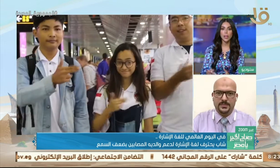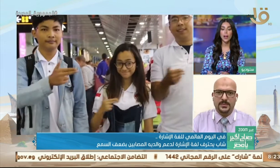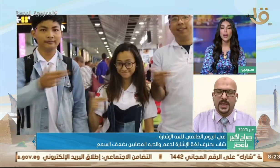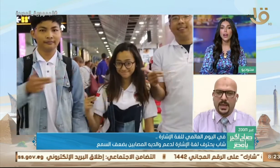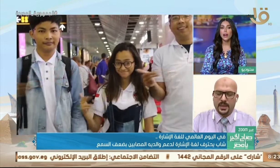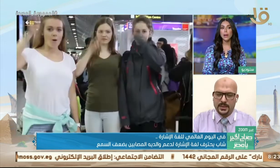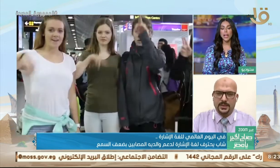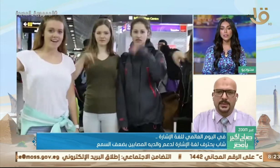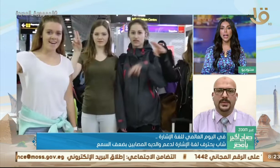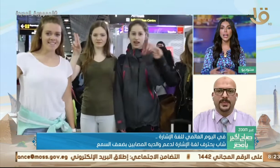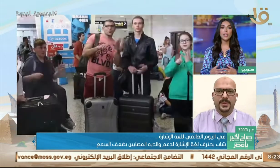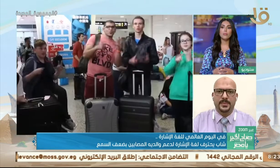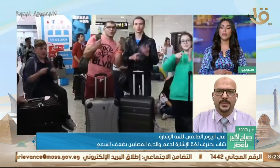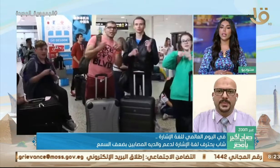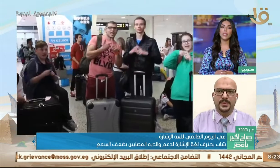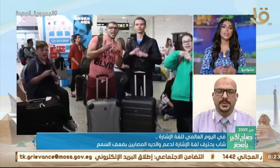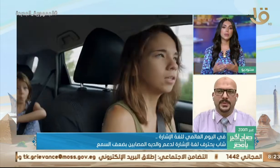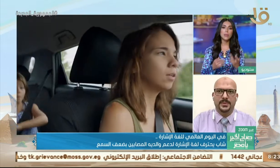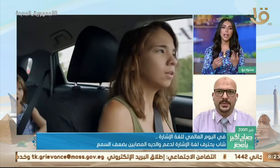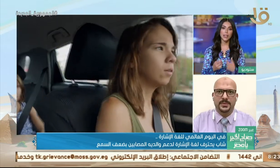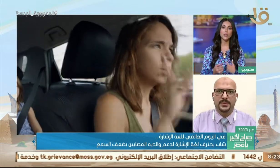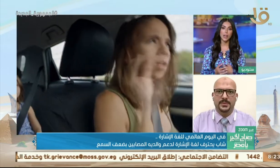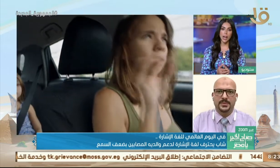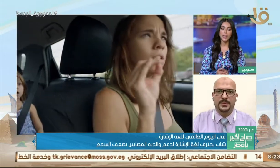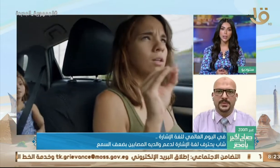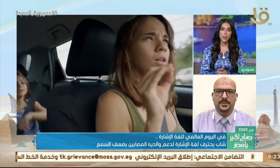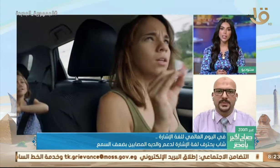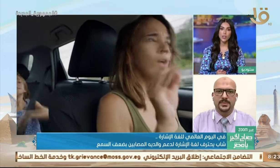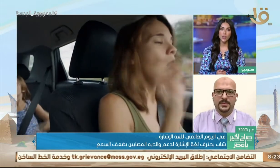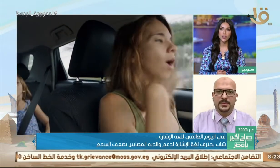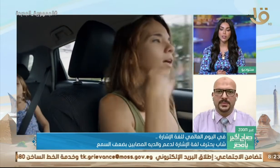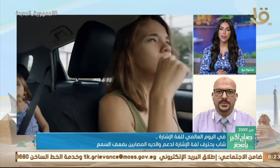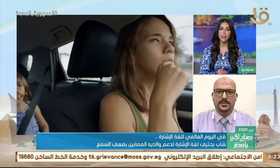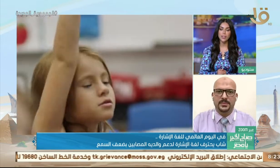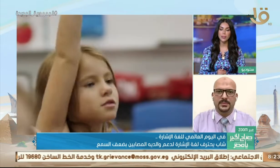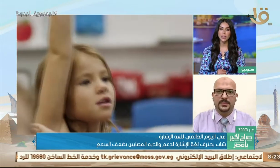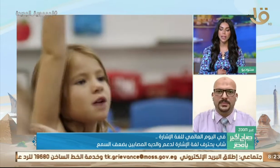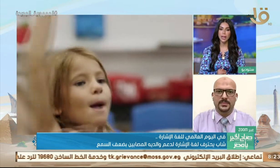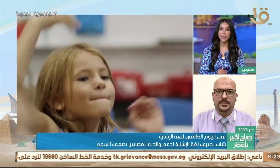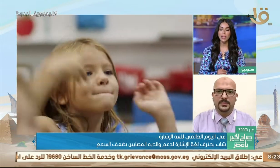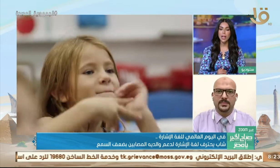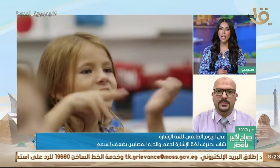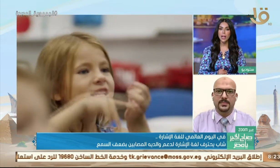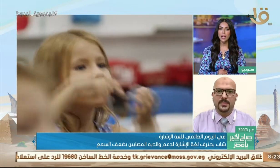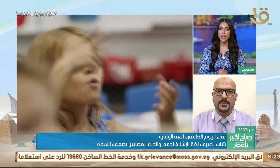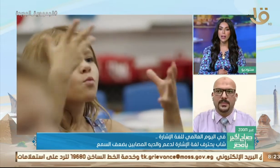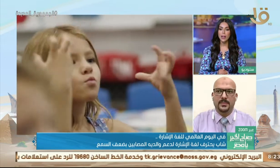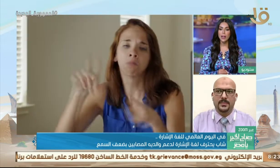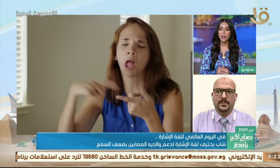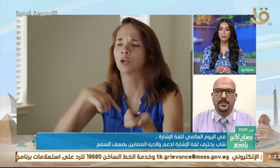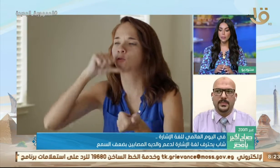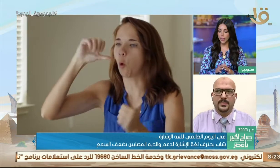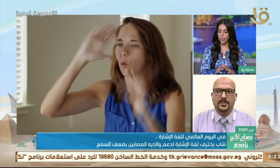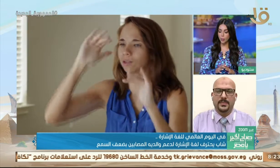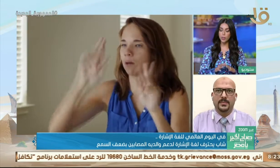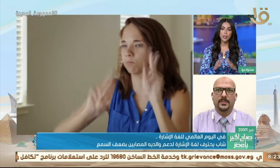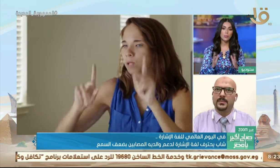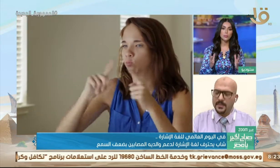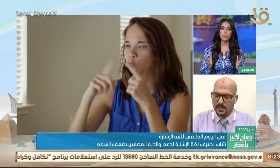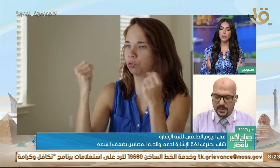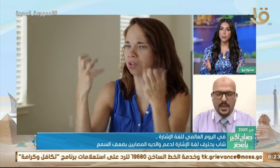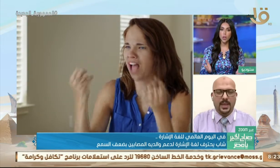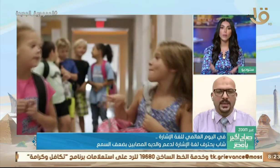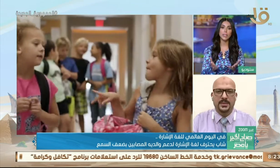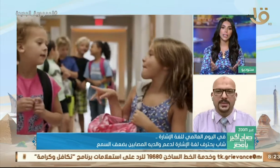او لغتها، هل في حاجه يعني انت ممكن حتى توريها لنا دلوقتي اشارتها ازاي بتتعامل؟ خلينا